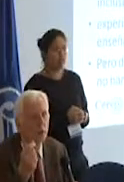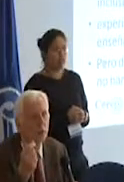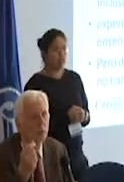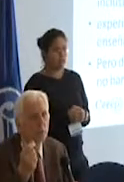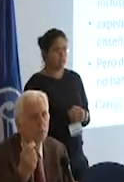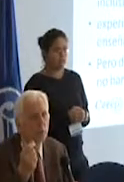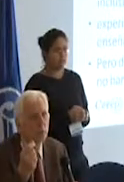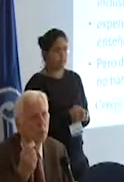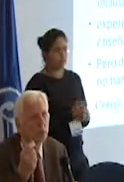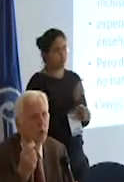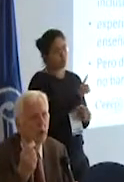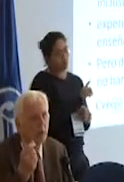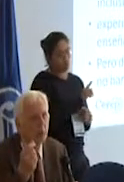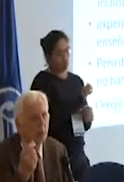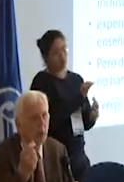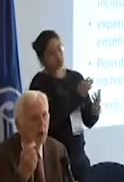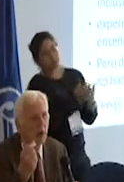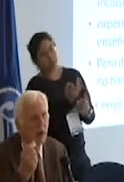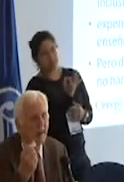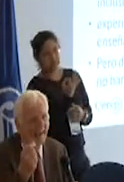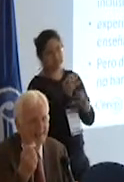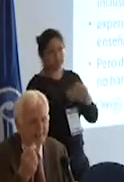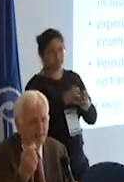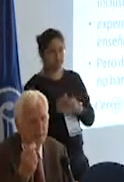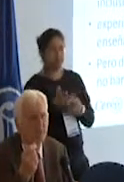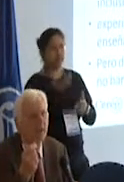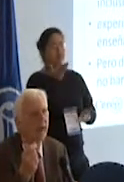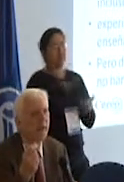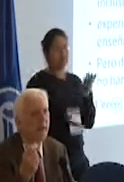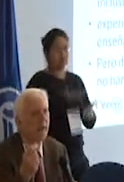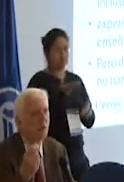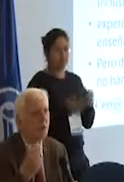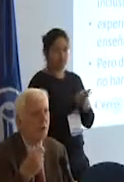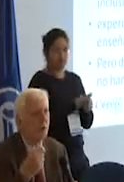de 1 a 3 de sus clases, según el caso